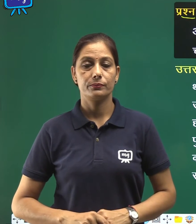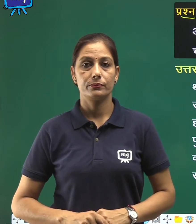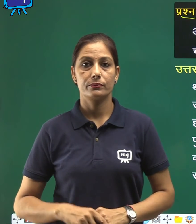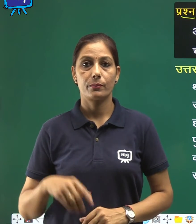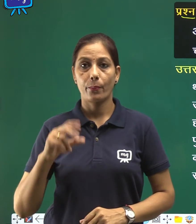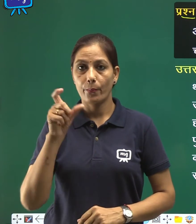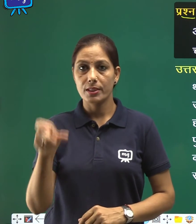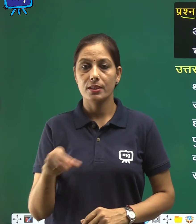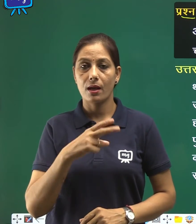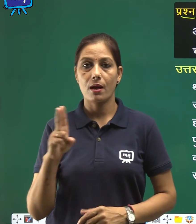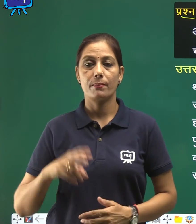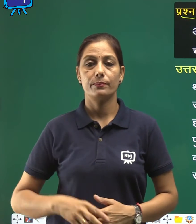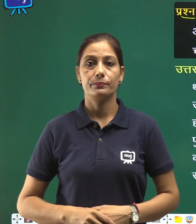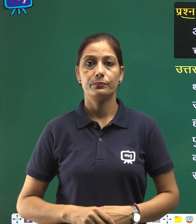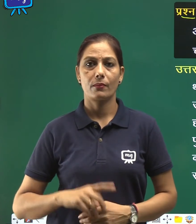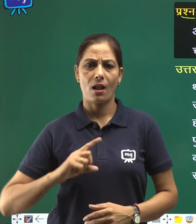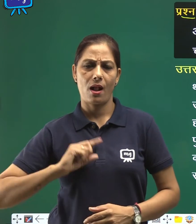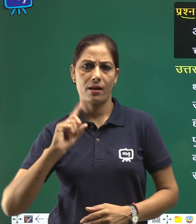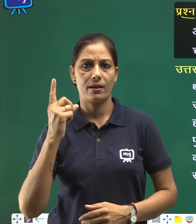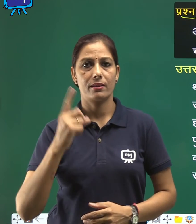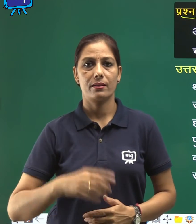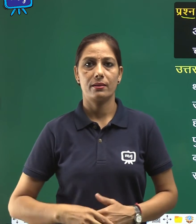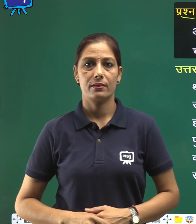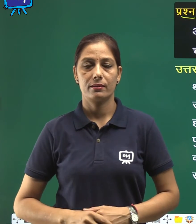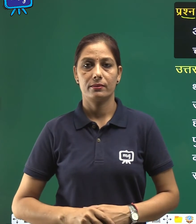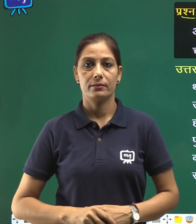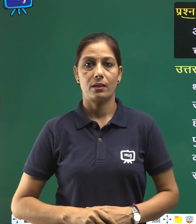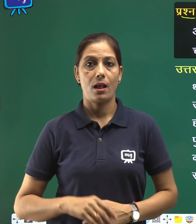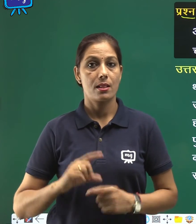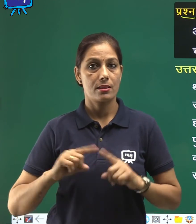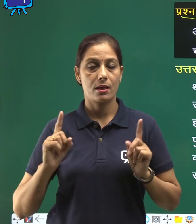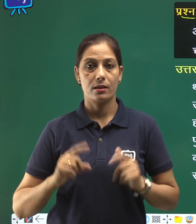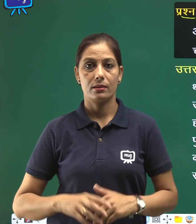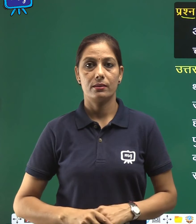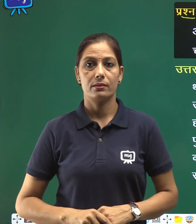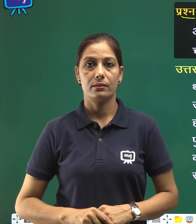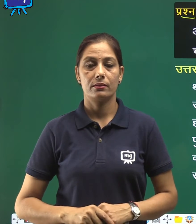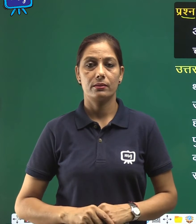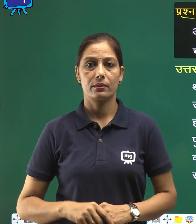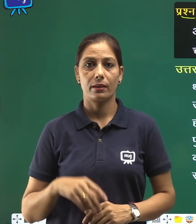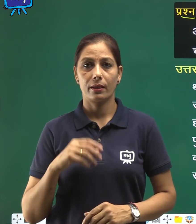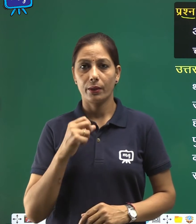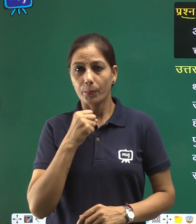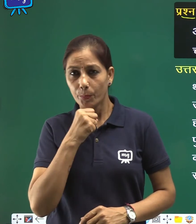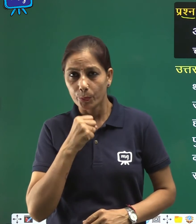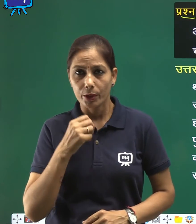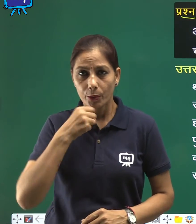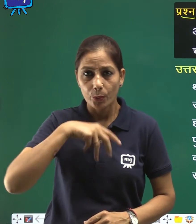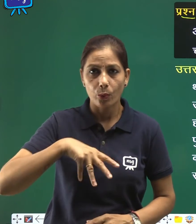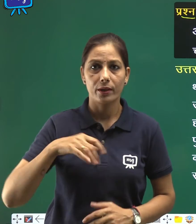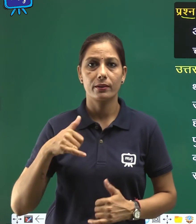भगत जी अकेले थे तथा वृद्ध हो गए थे।